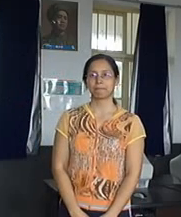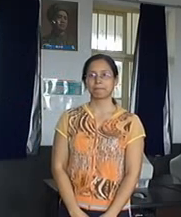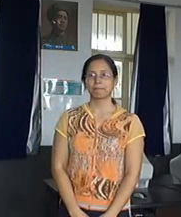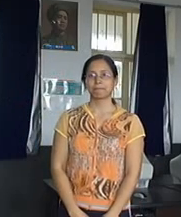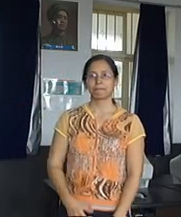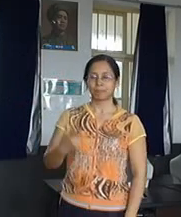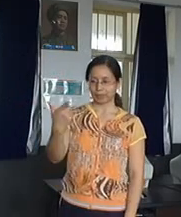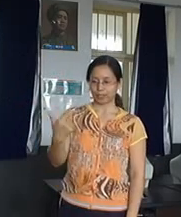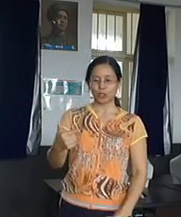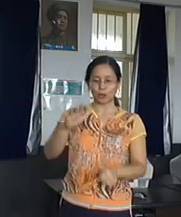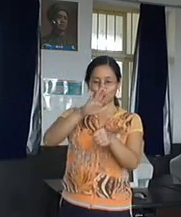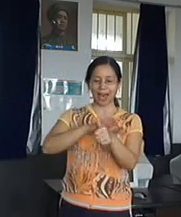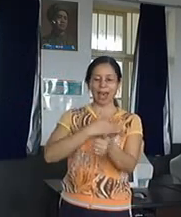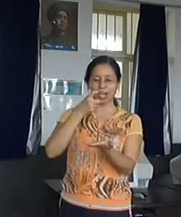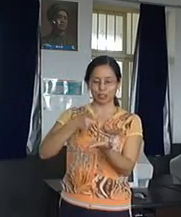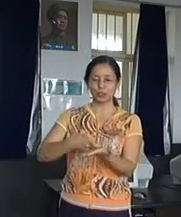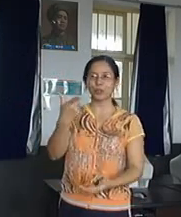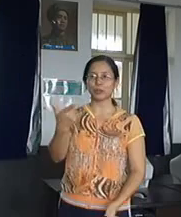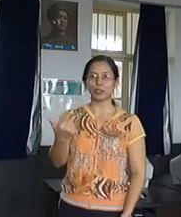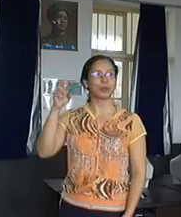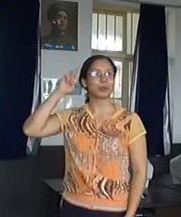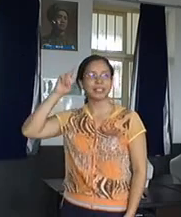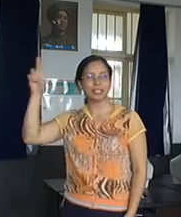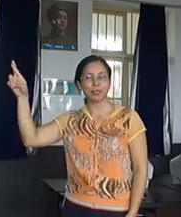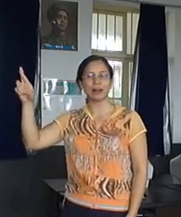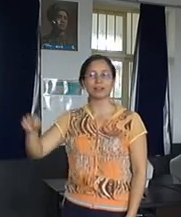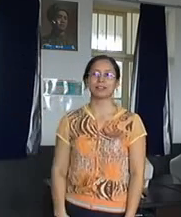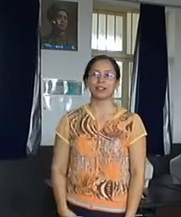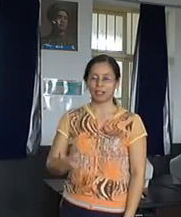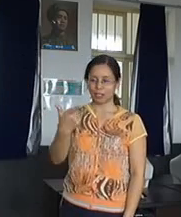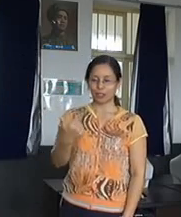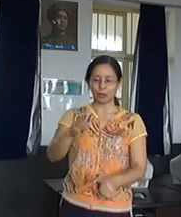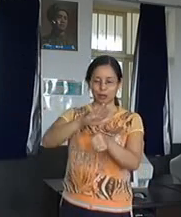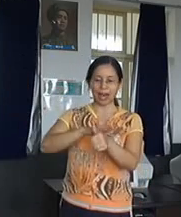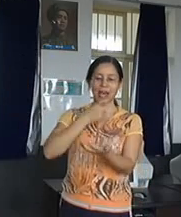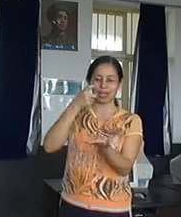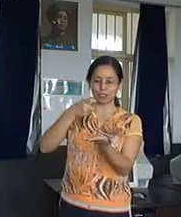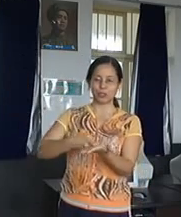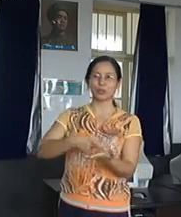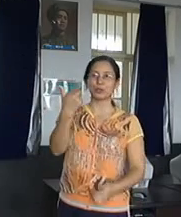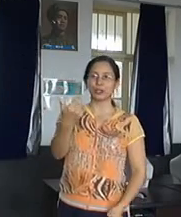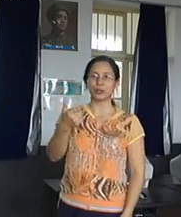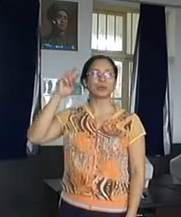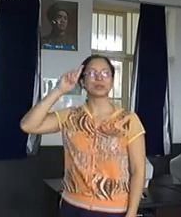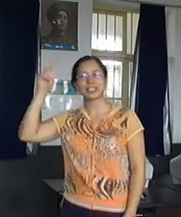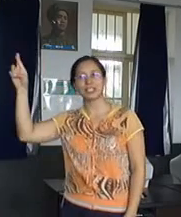爱就有希望， 有爱就有希望，有爱就有希